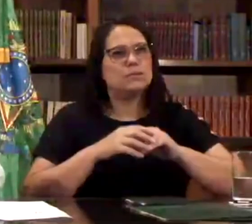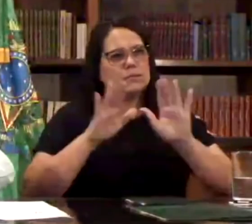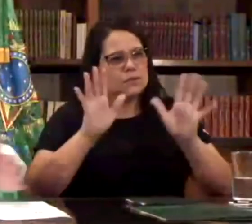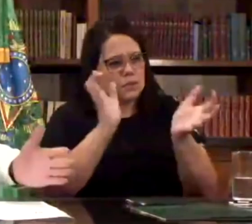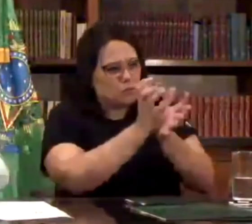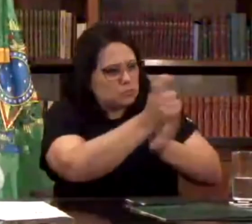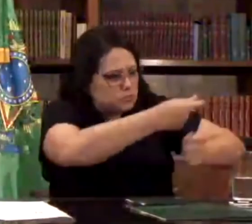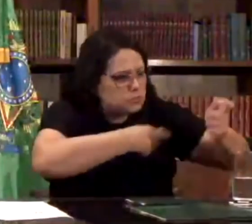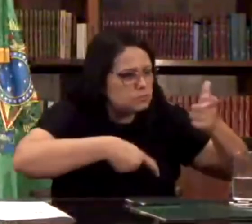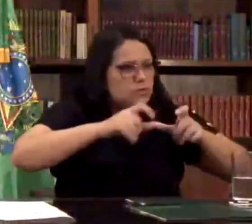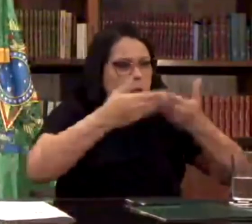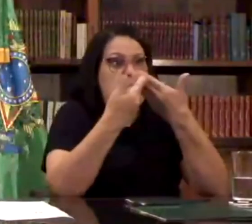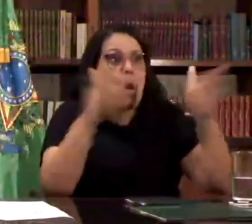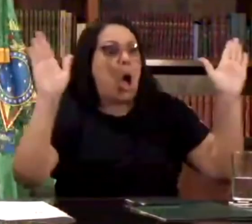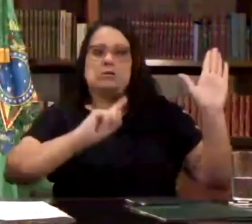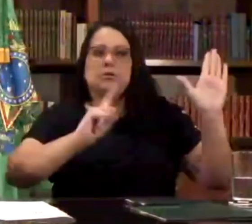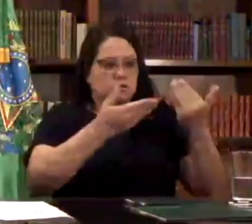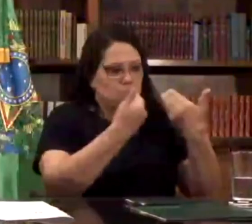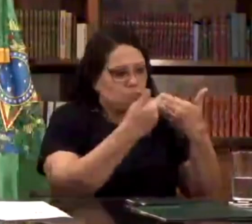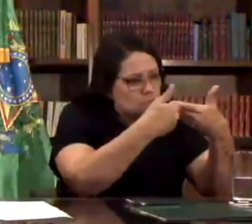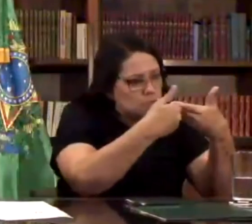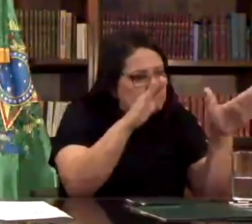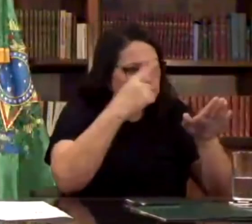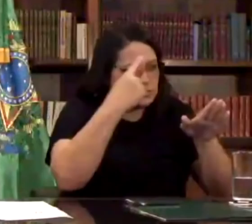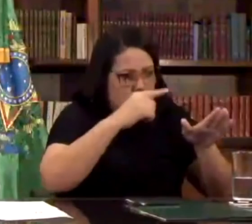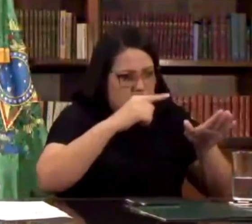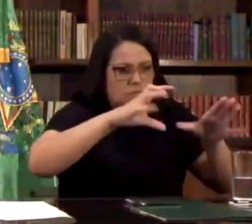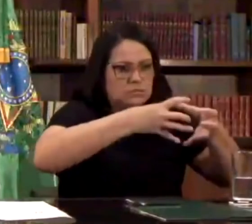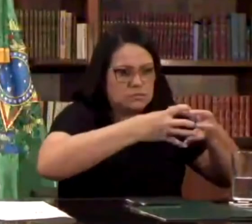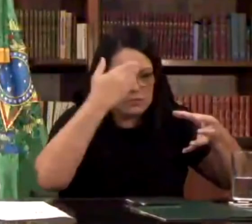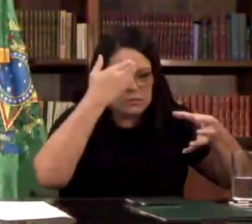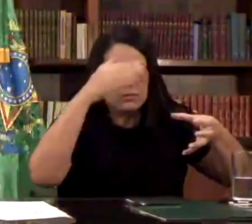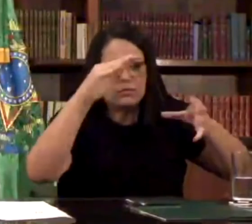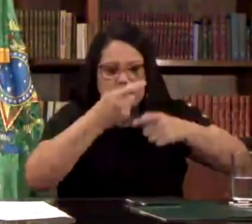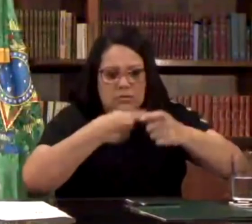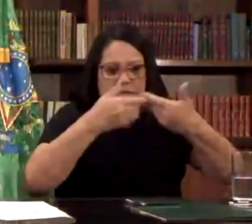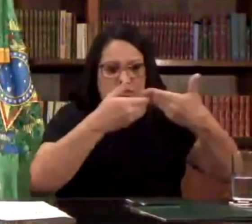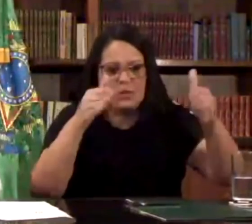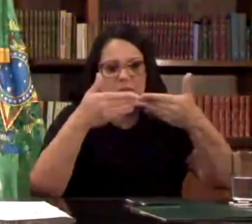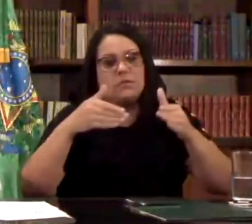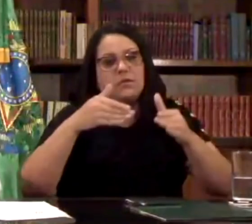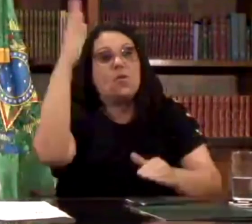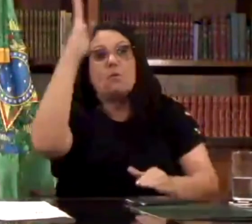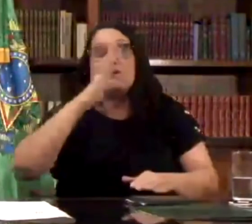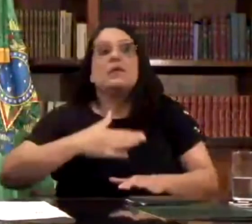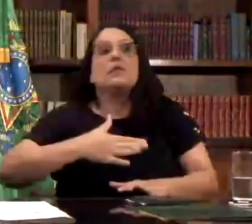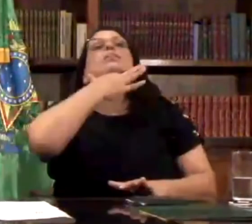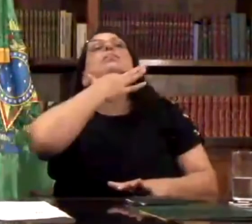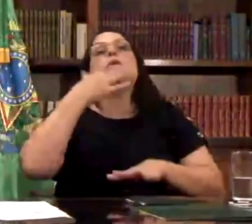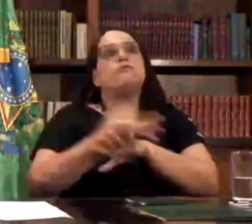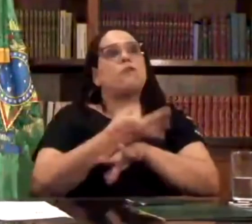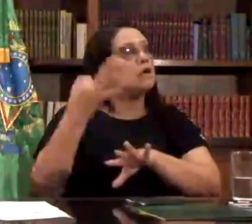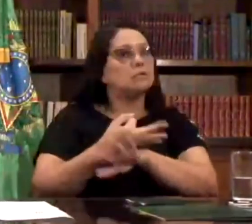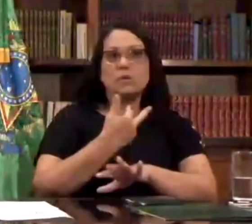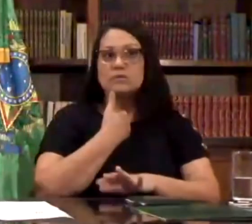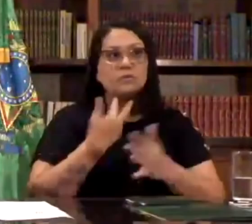de forma paulatina o comércio a partir da próxima segunda-feira agora. O Brasil não vai aguentar mais isso aí. Se eles